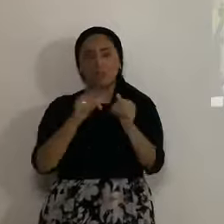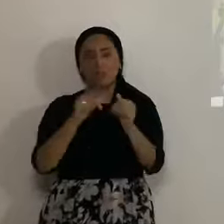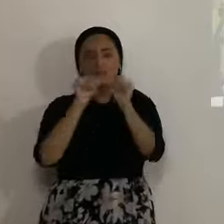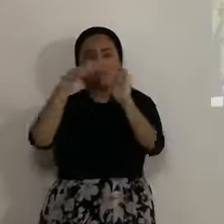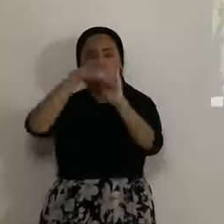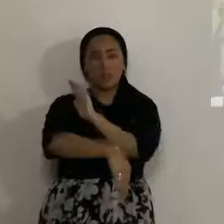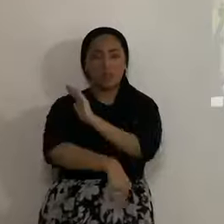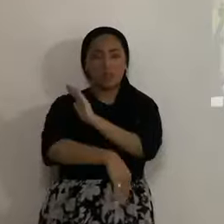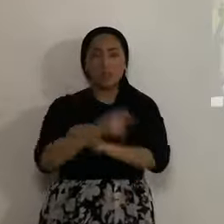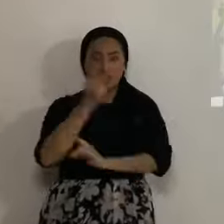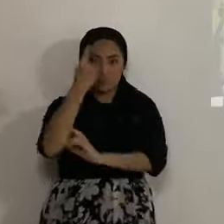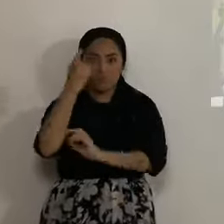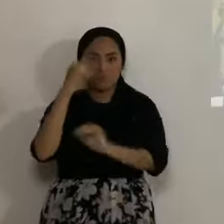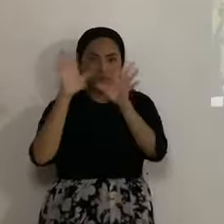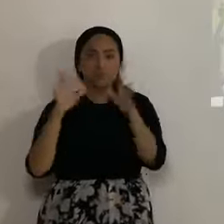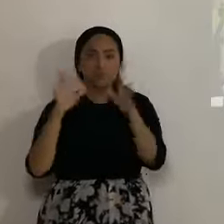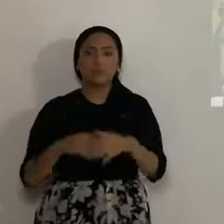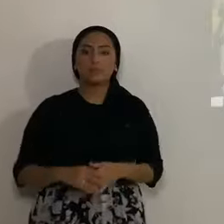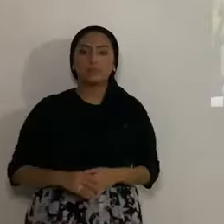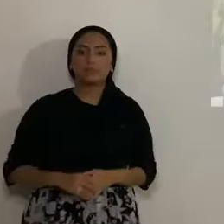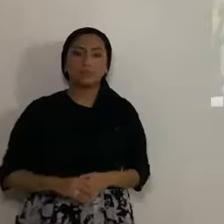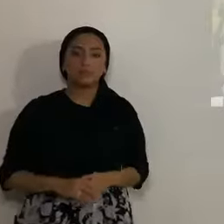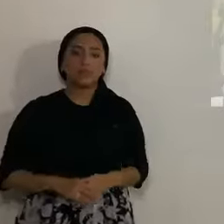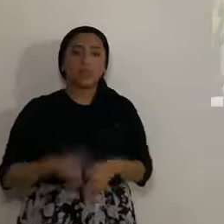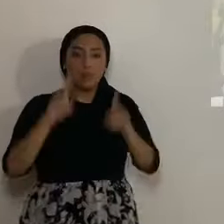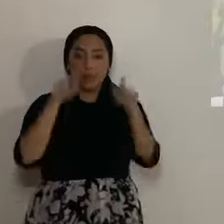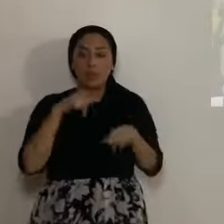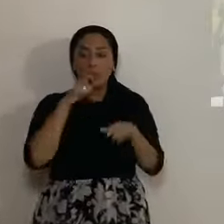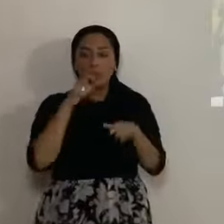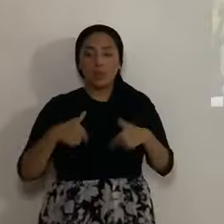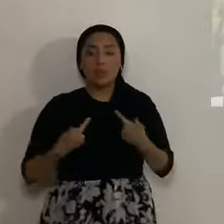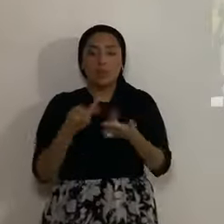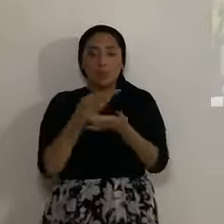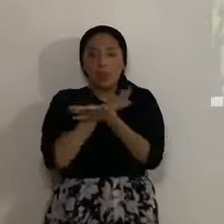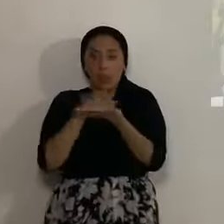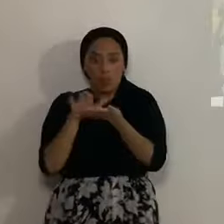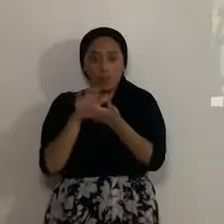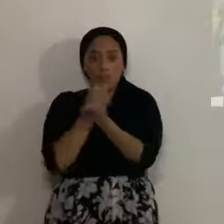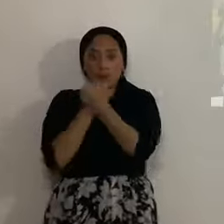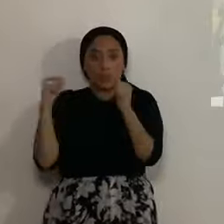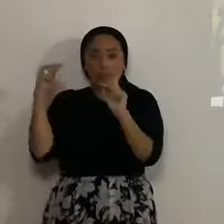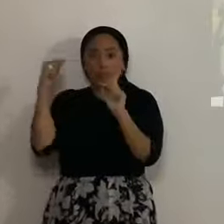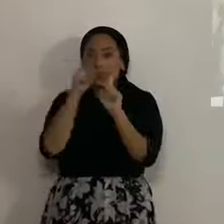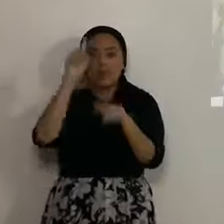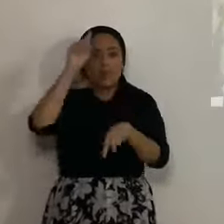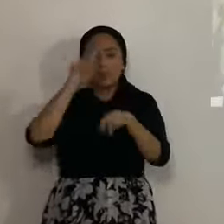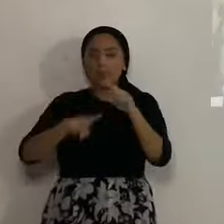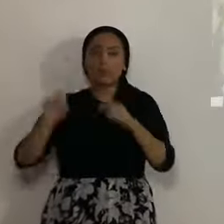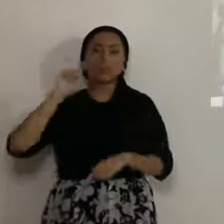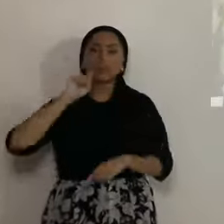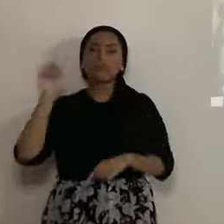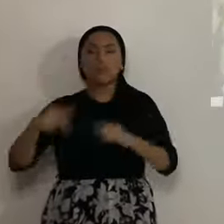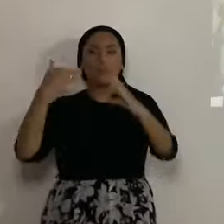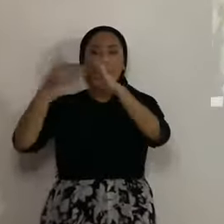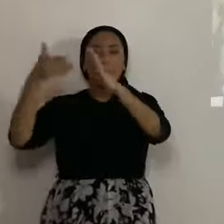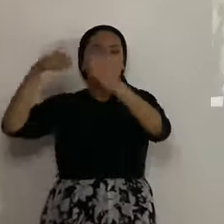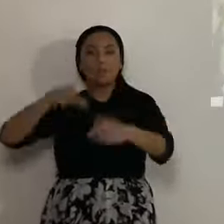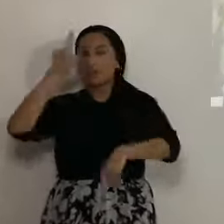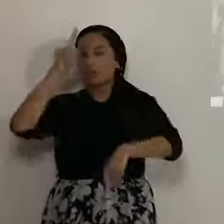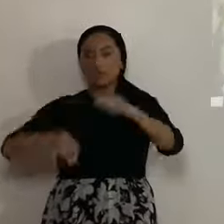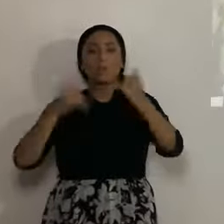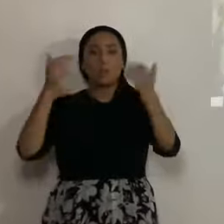No sé si me di a entender, a ver, un salvo no puede mandar mensajes de muerte, ahora,